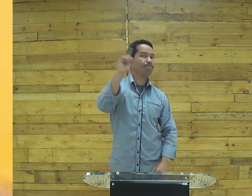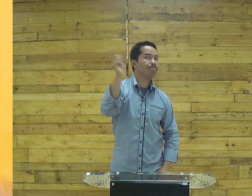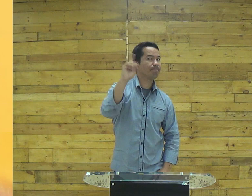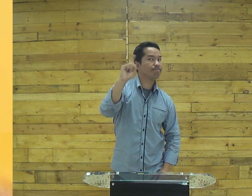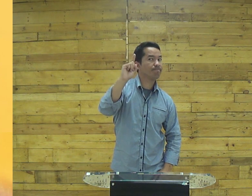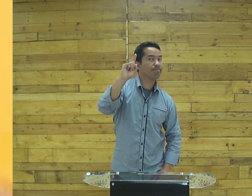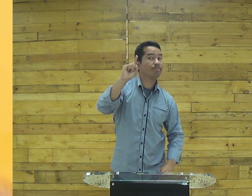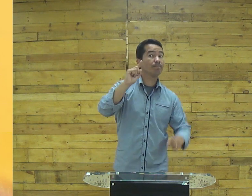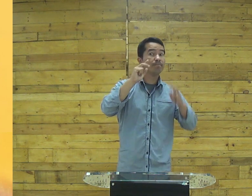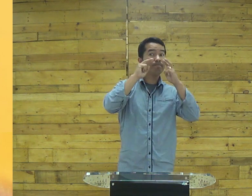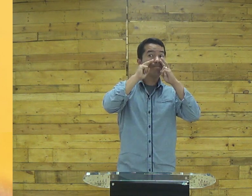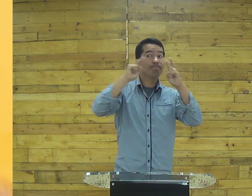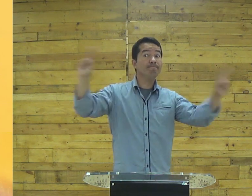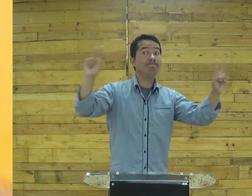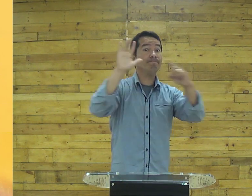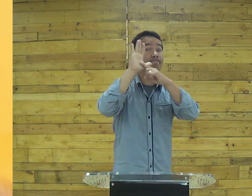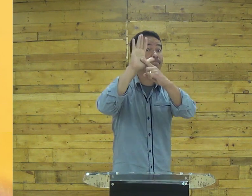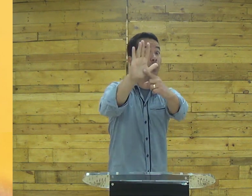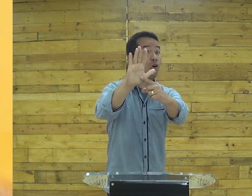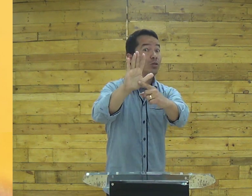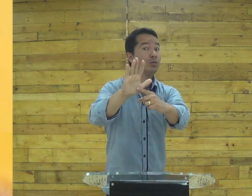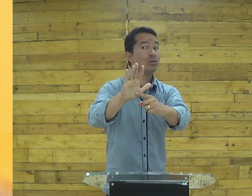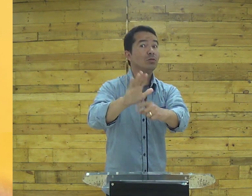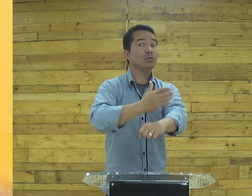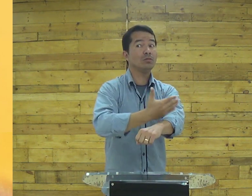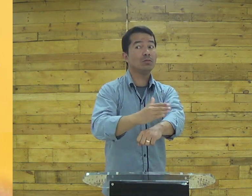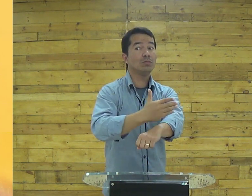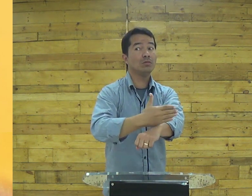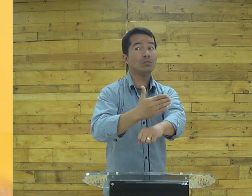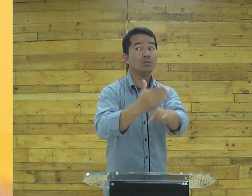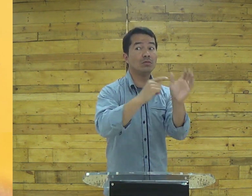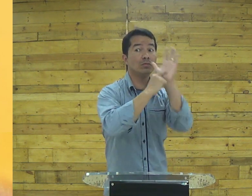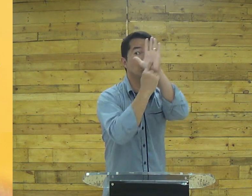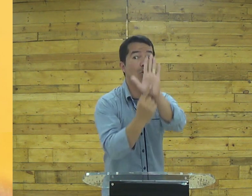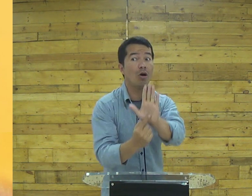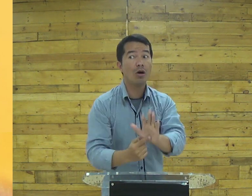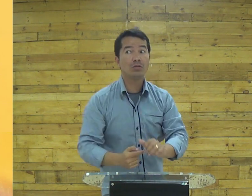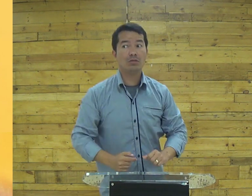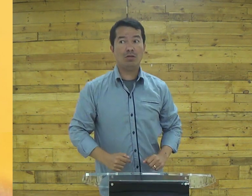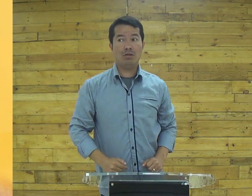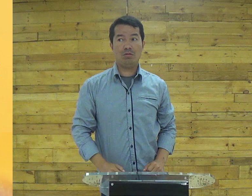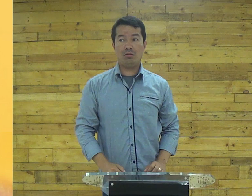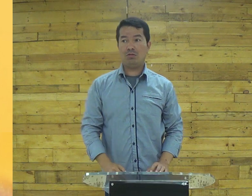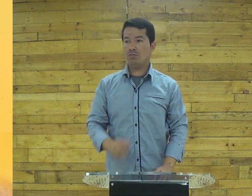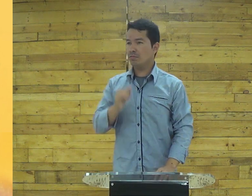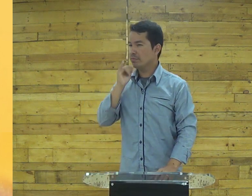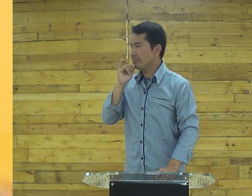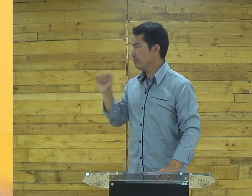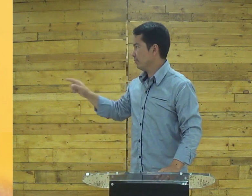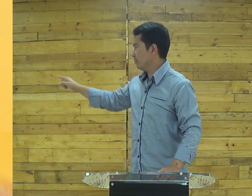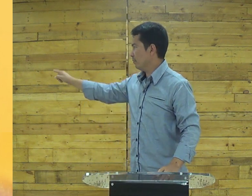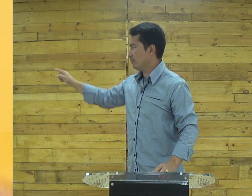Deus. Não. Tem a ver com testemunho, com prática, com